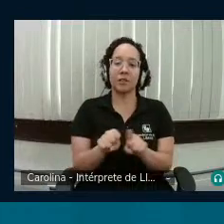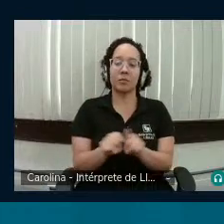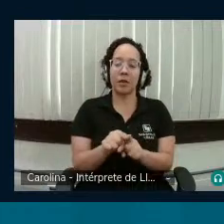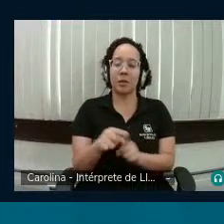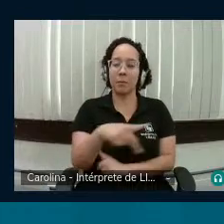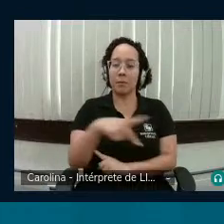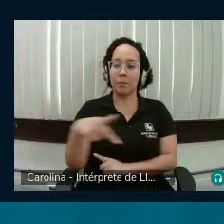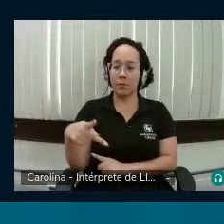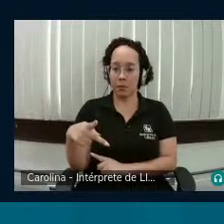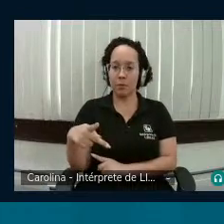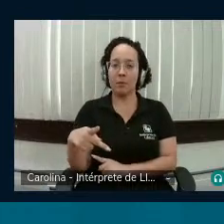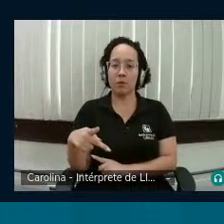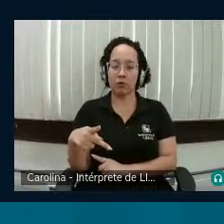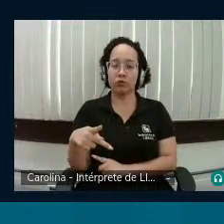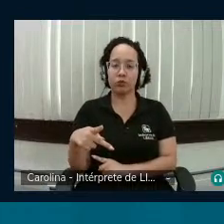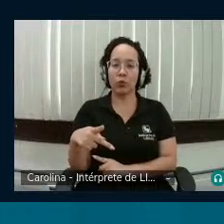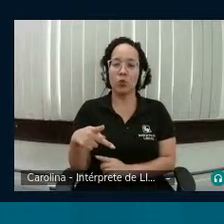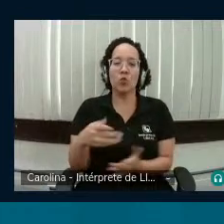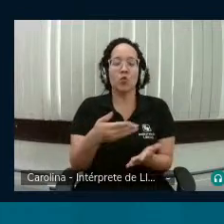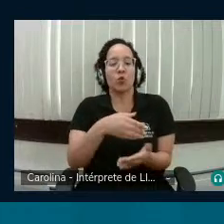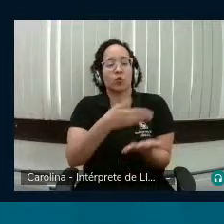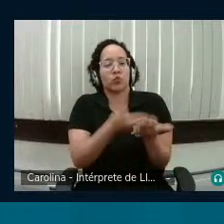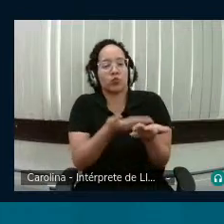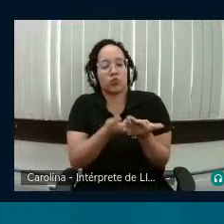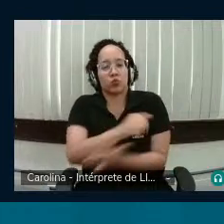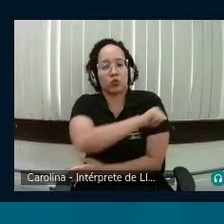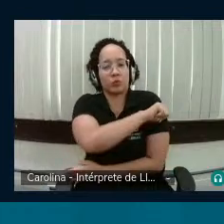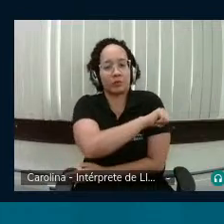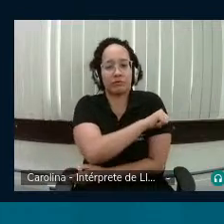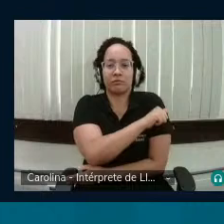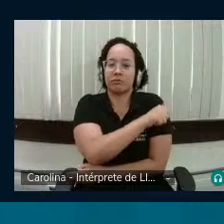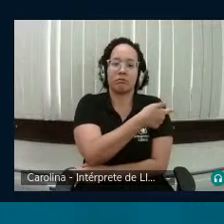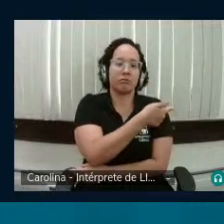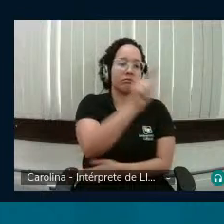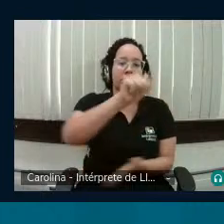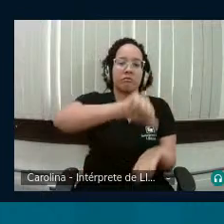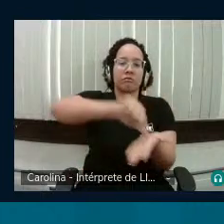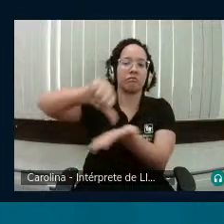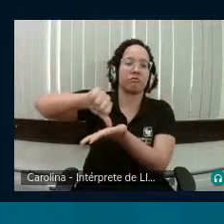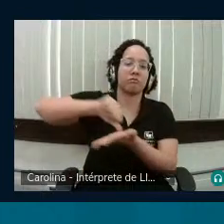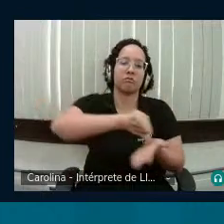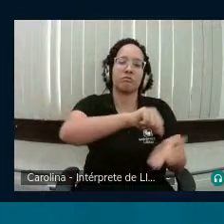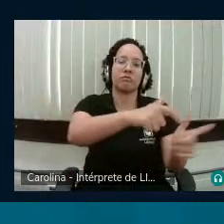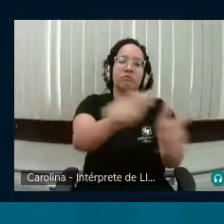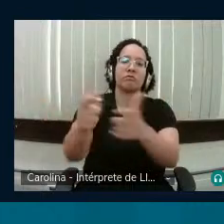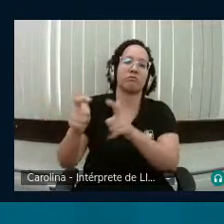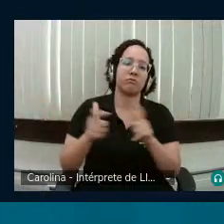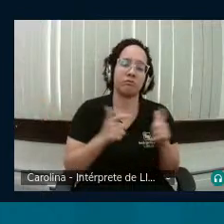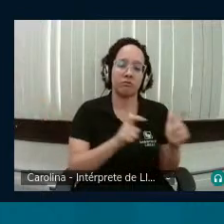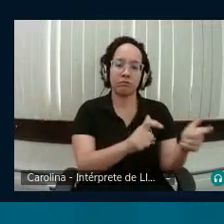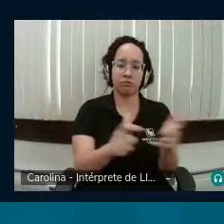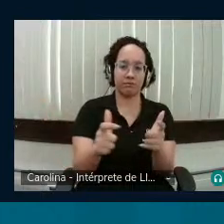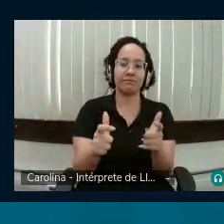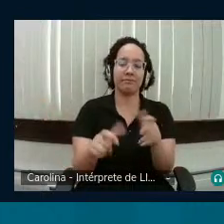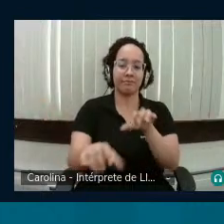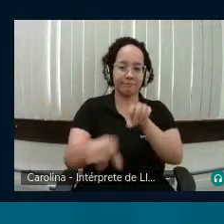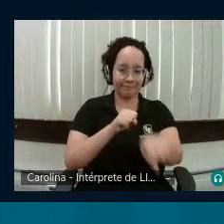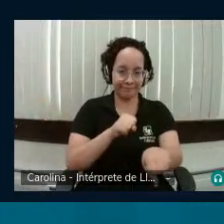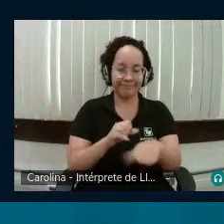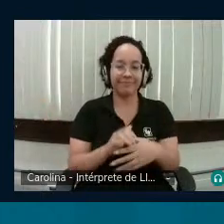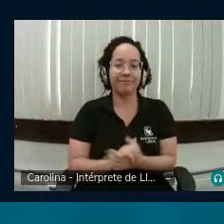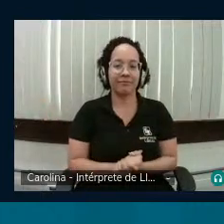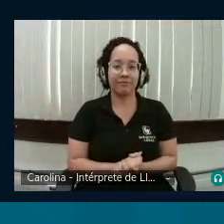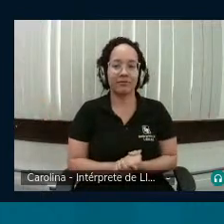também são estudantes, que são de outras redes e de outros espaços formativos